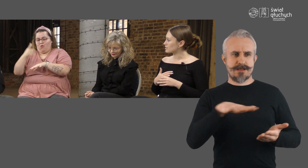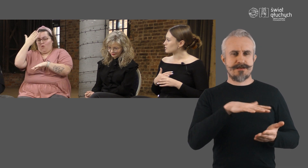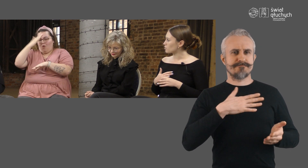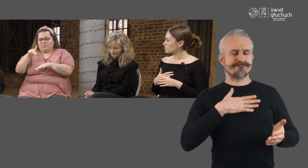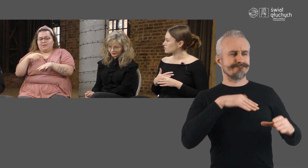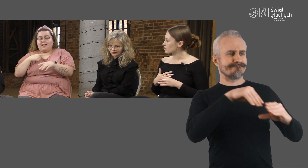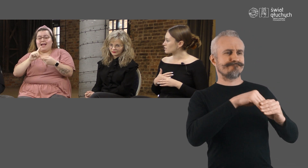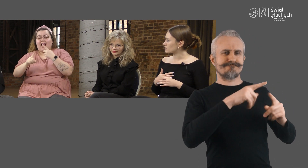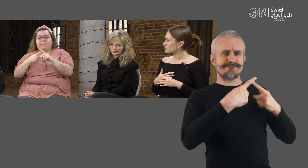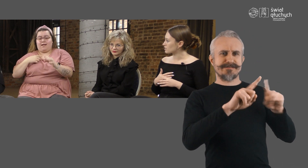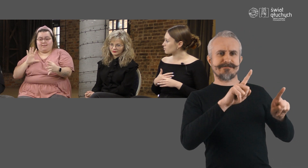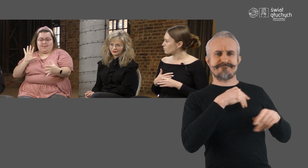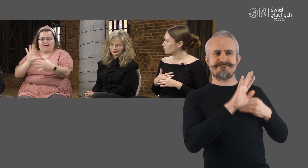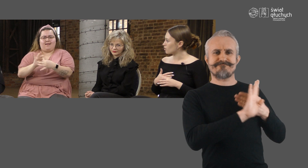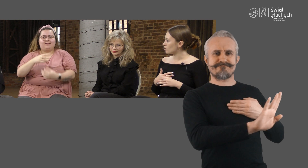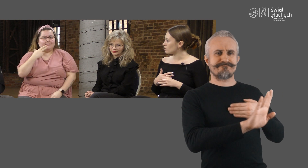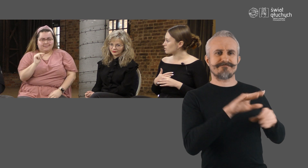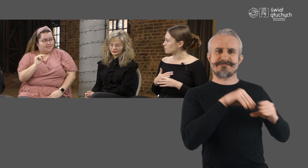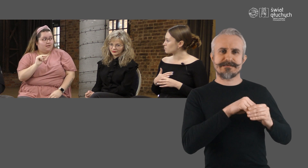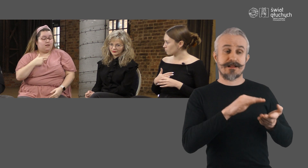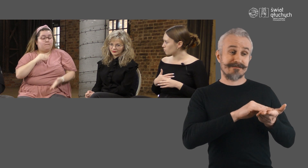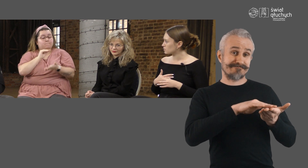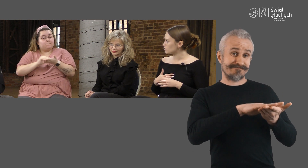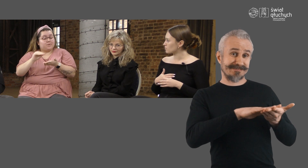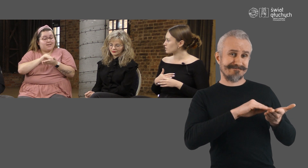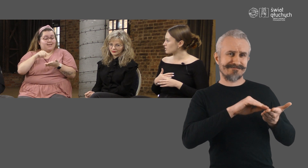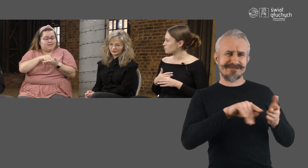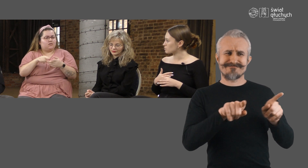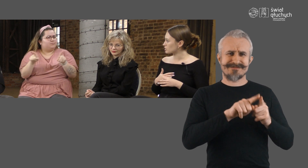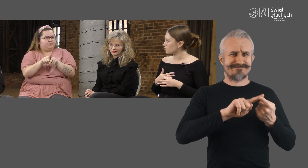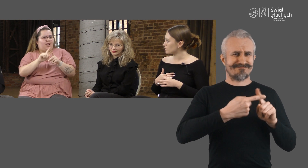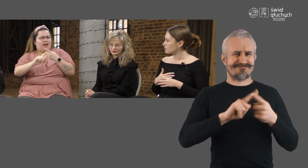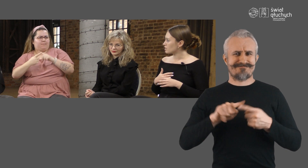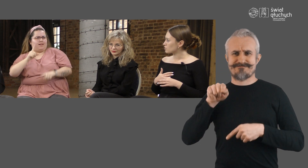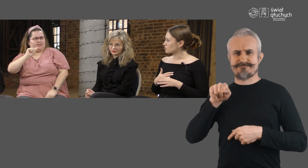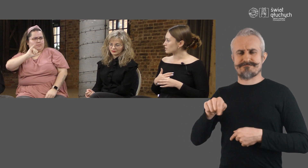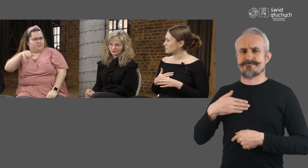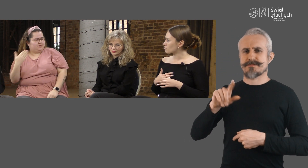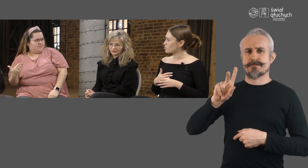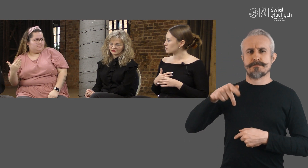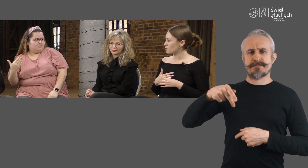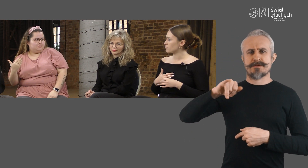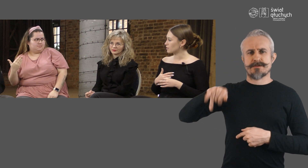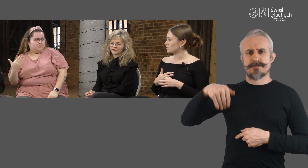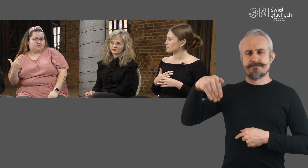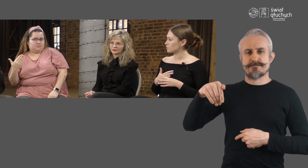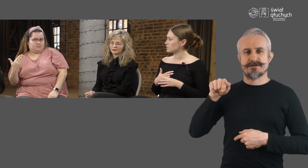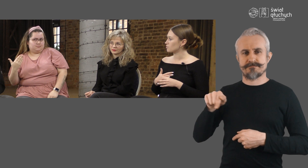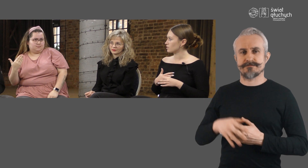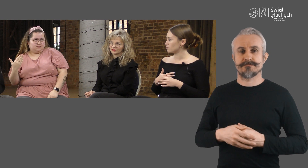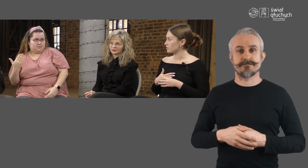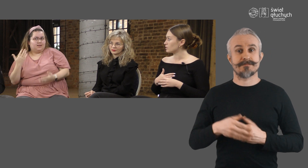dla nas język polski jest językiem obcym. Jeżeli my piszemy, to tak samo piszemy w